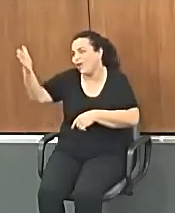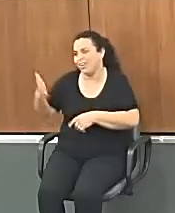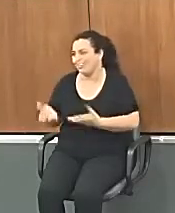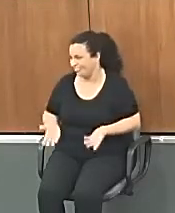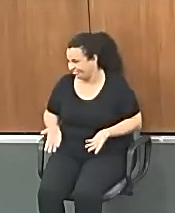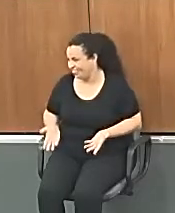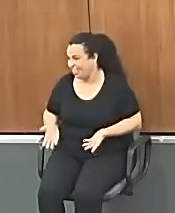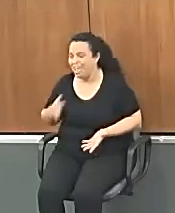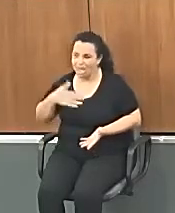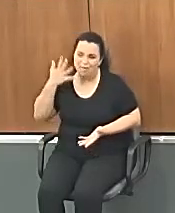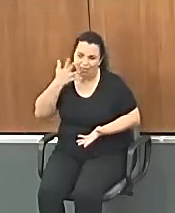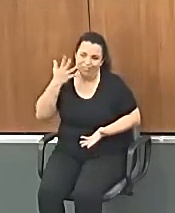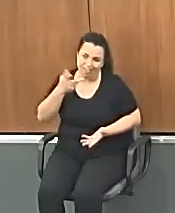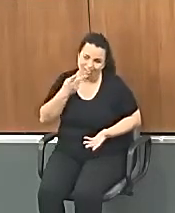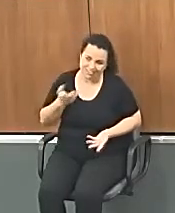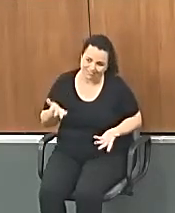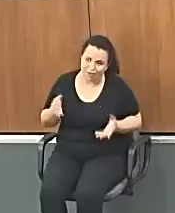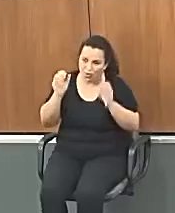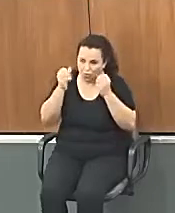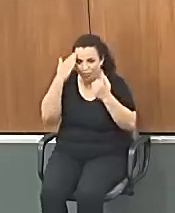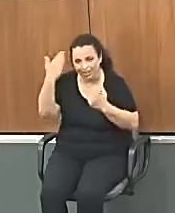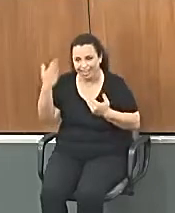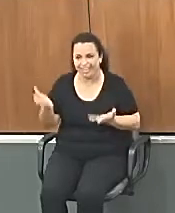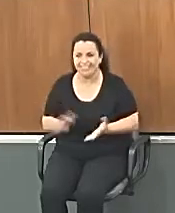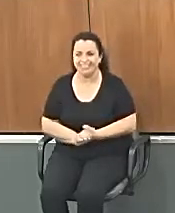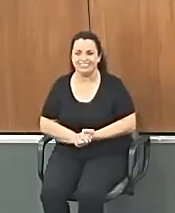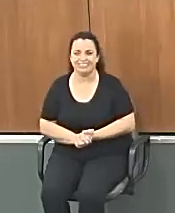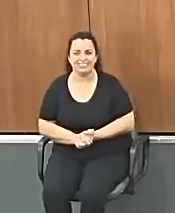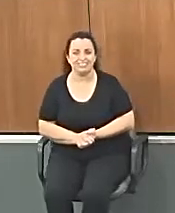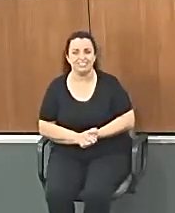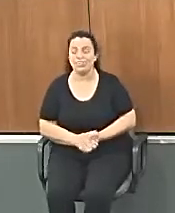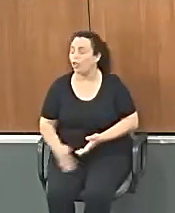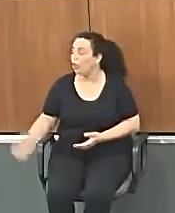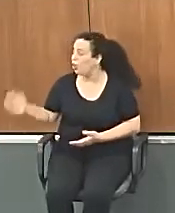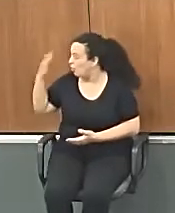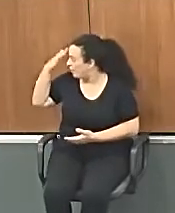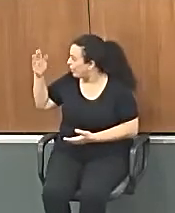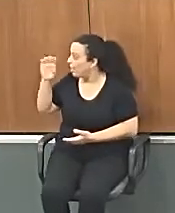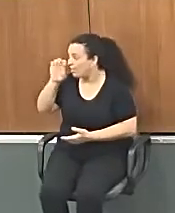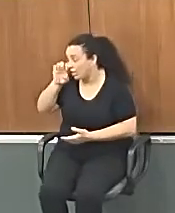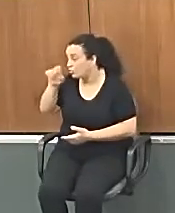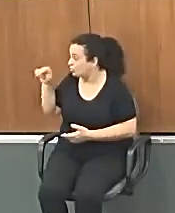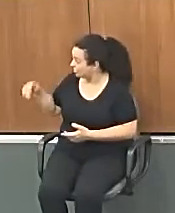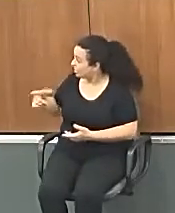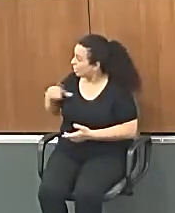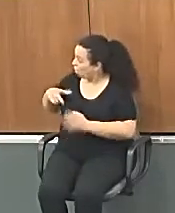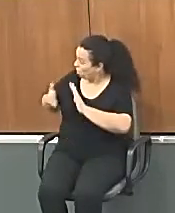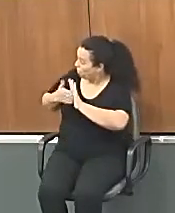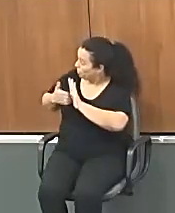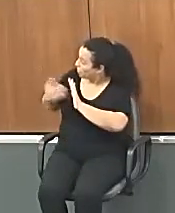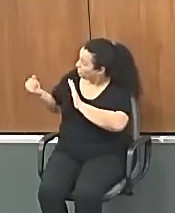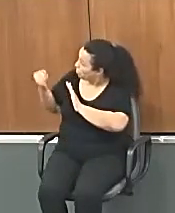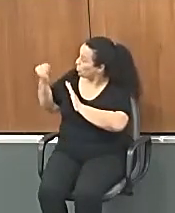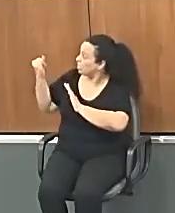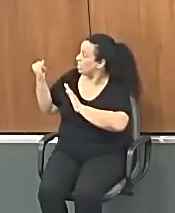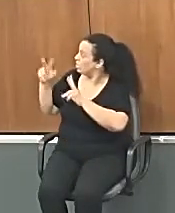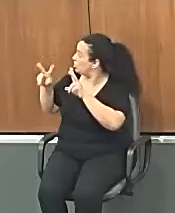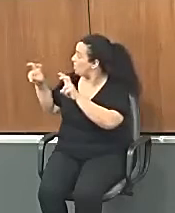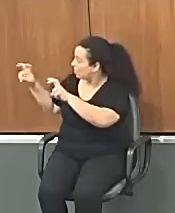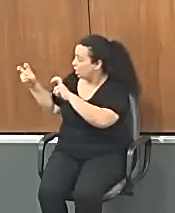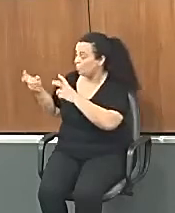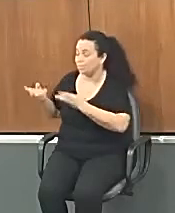obrigada pela oportunidade obrigado edna você tocou em assuntos muito importantes né primeiro é